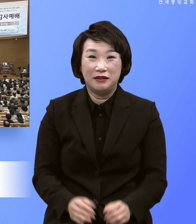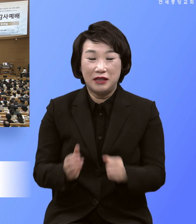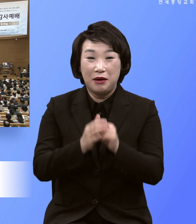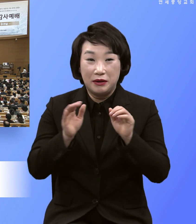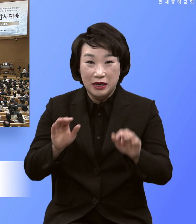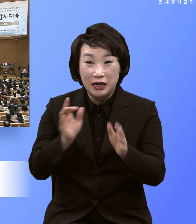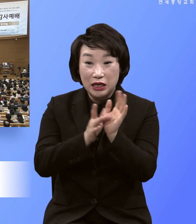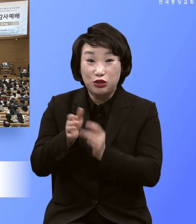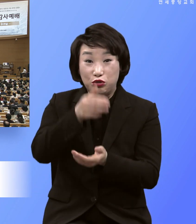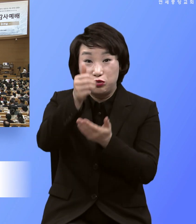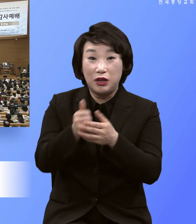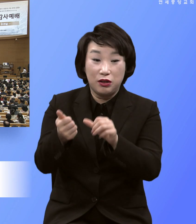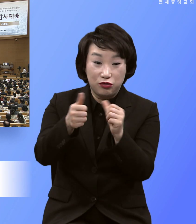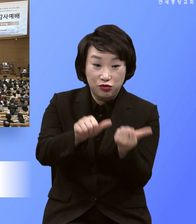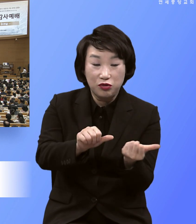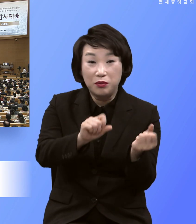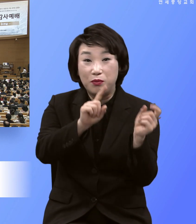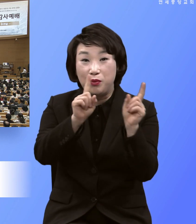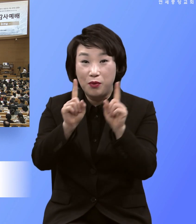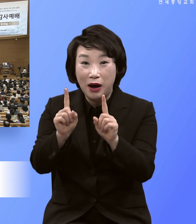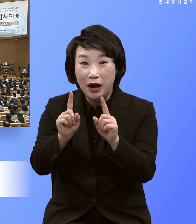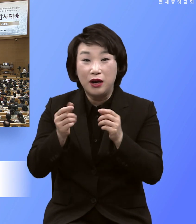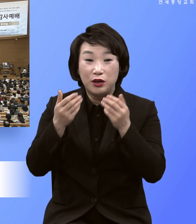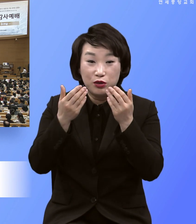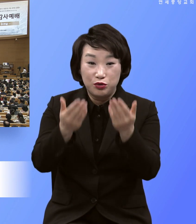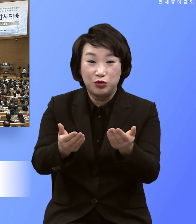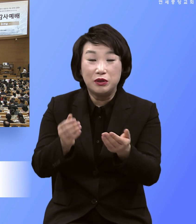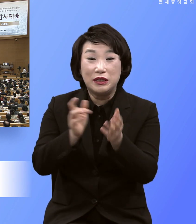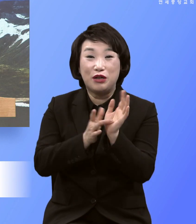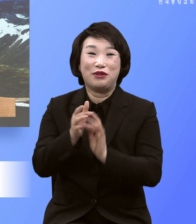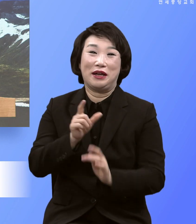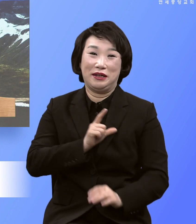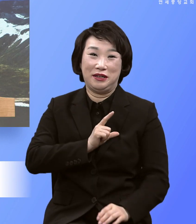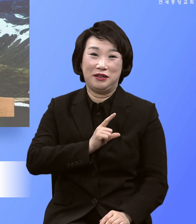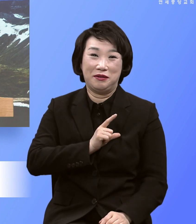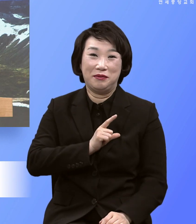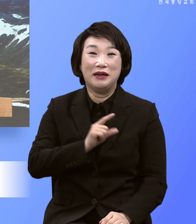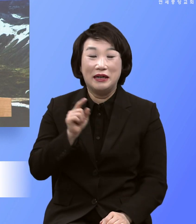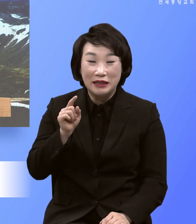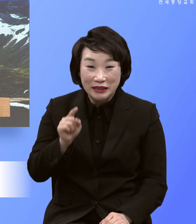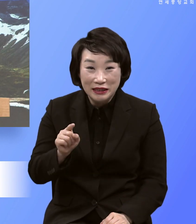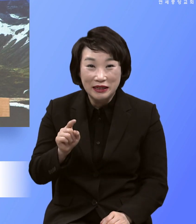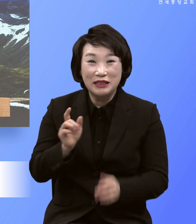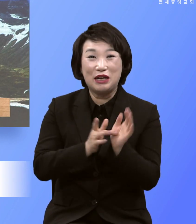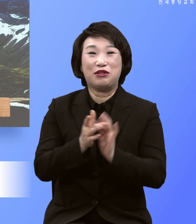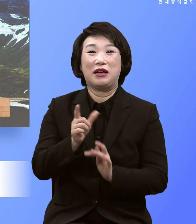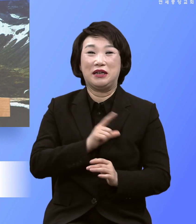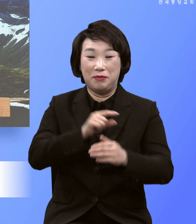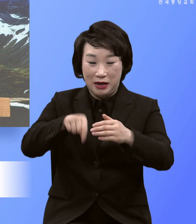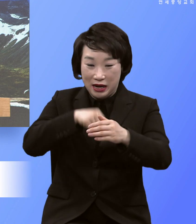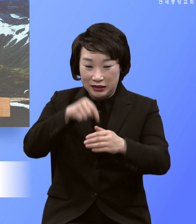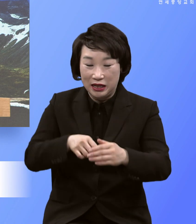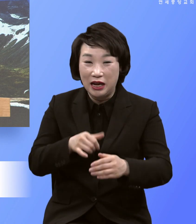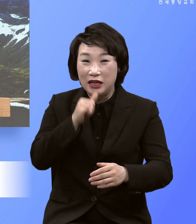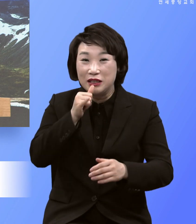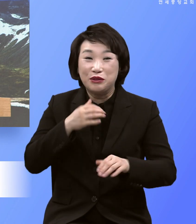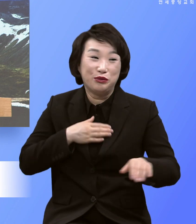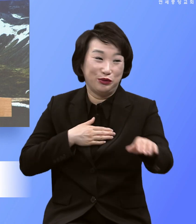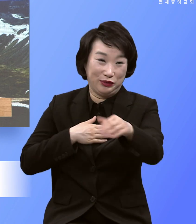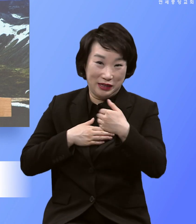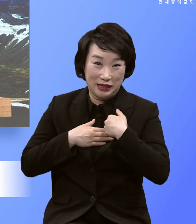그러므로 예수 그리스도의 죽으심과 부활하심으로 주신 그 이름 안에 있는